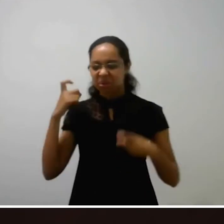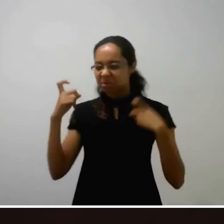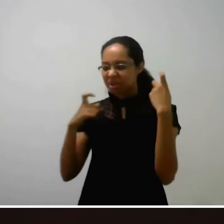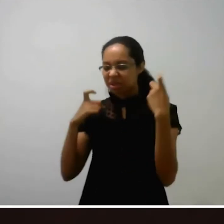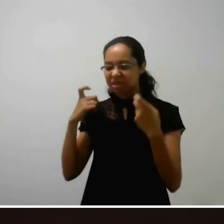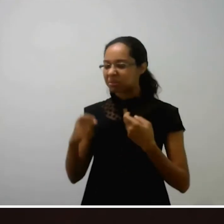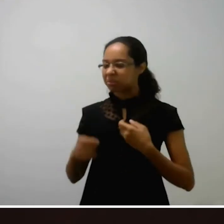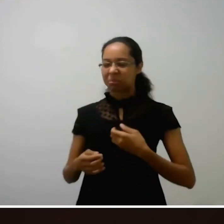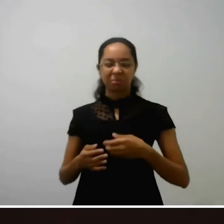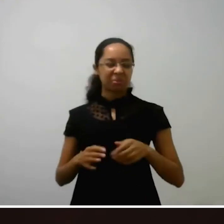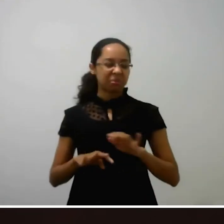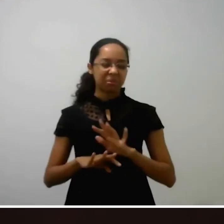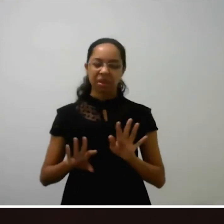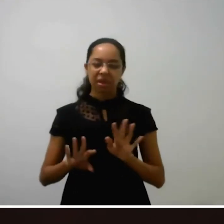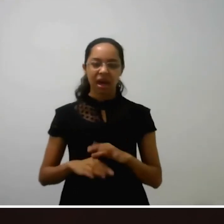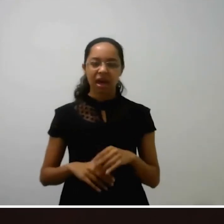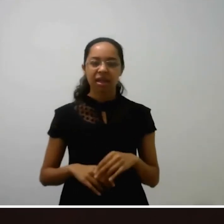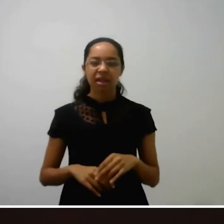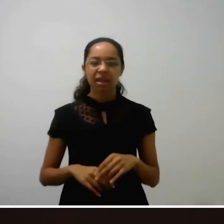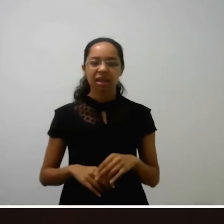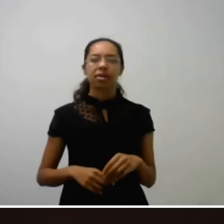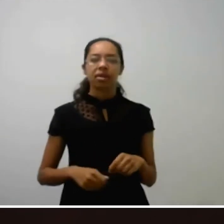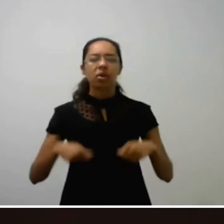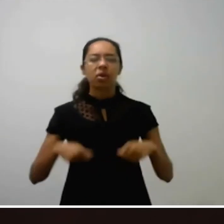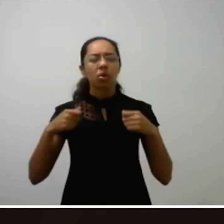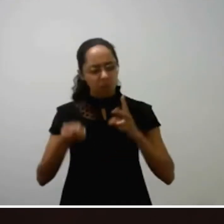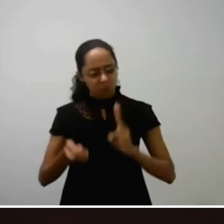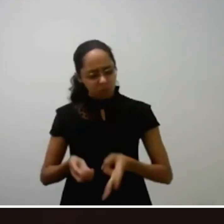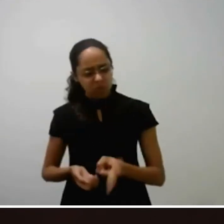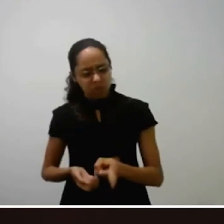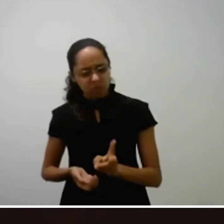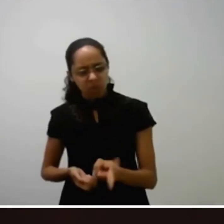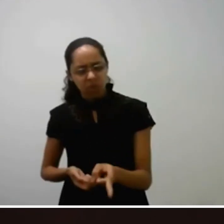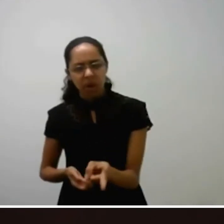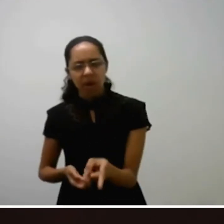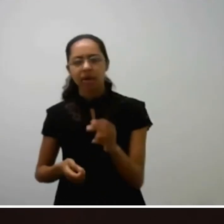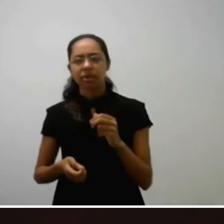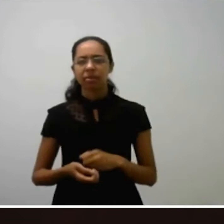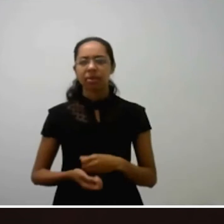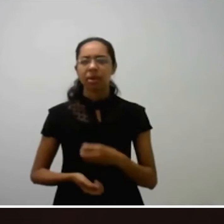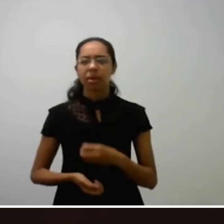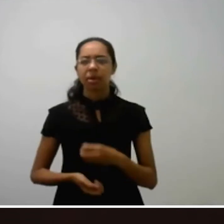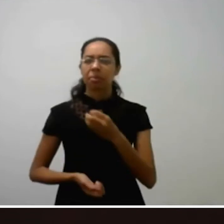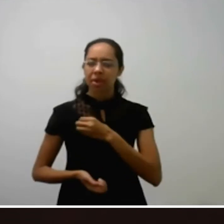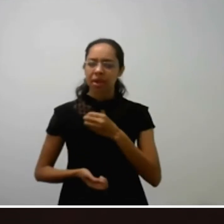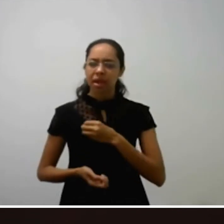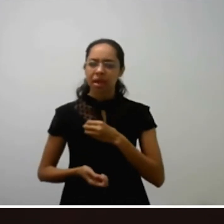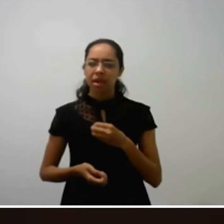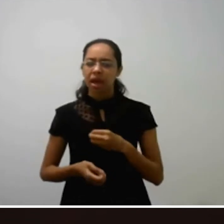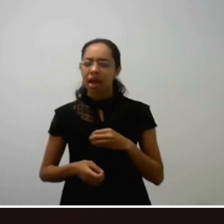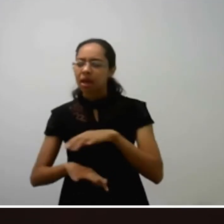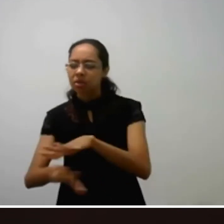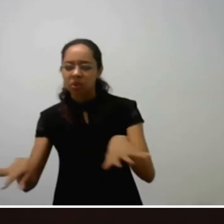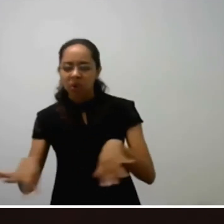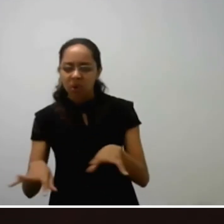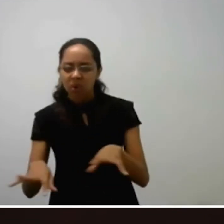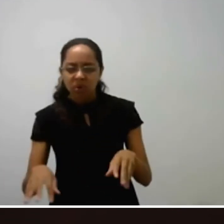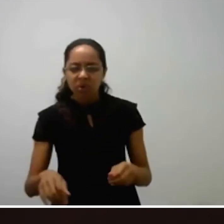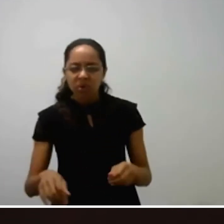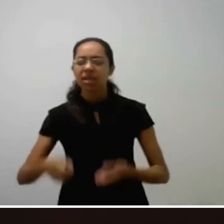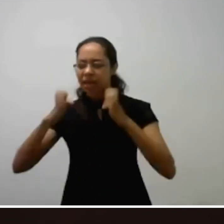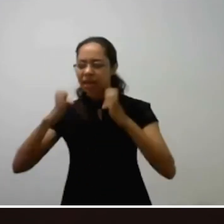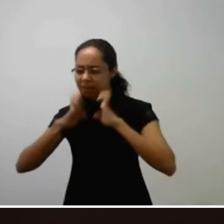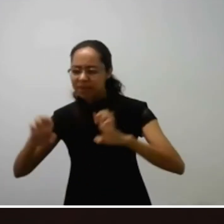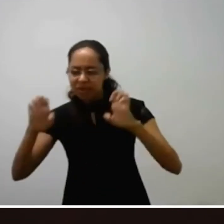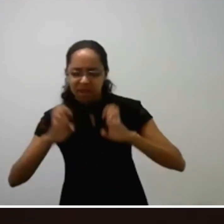Deus aos pecadores perdidos. Nós temos que ir para a rua.